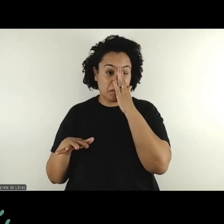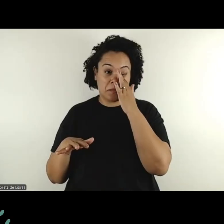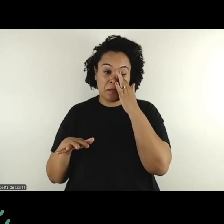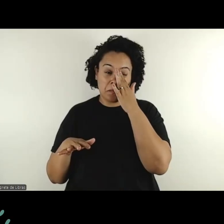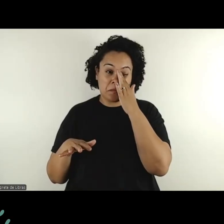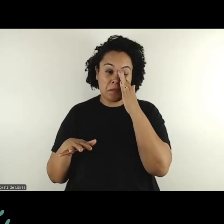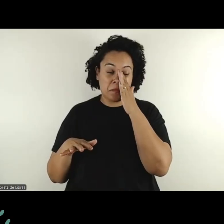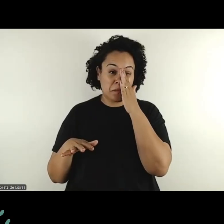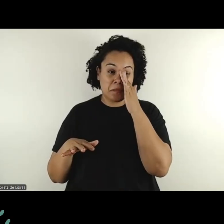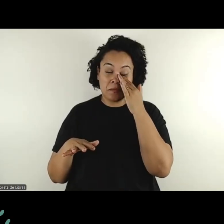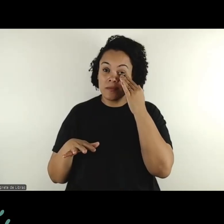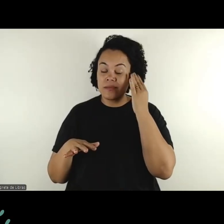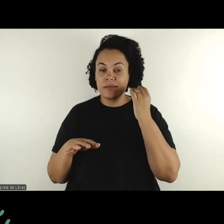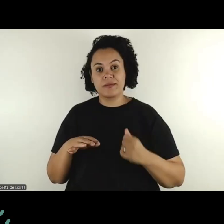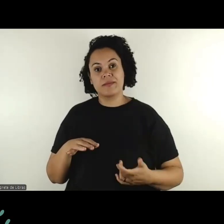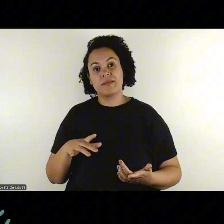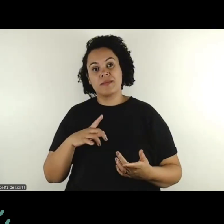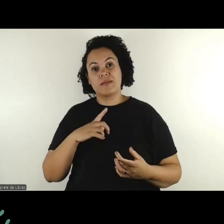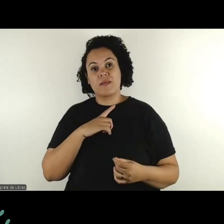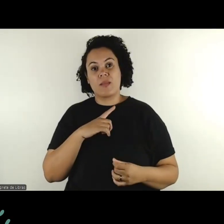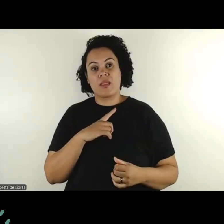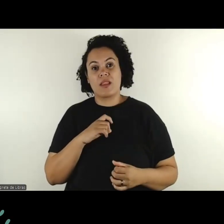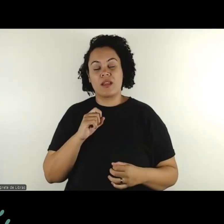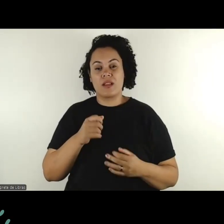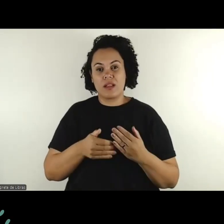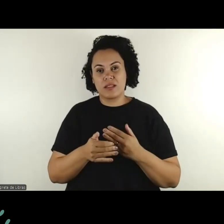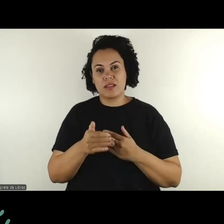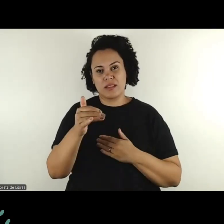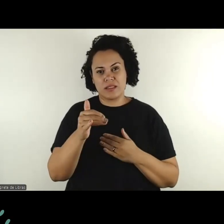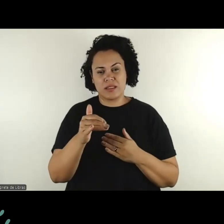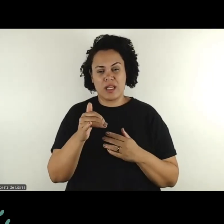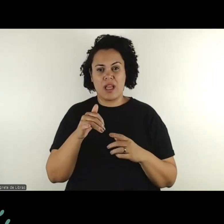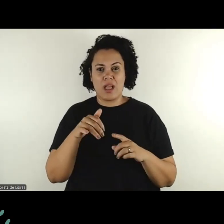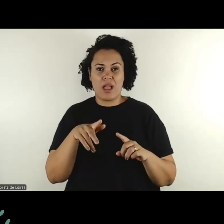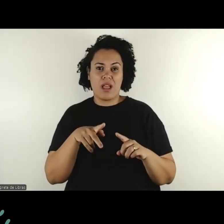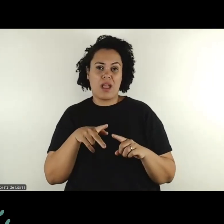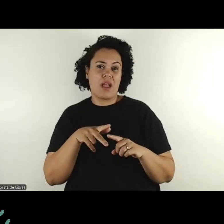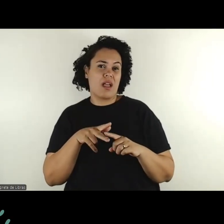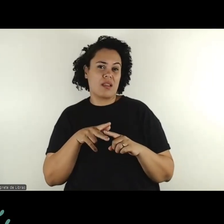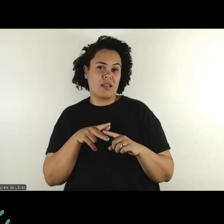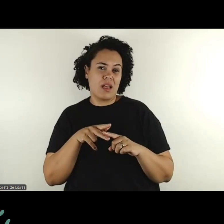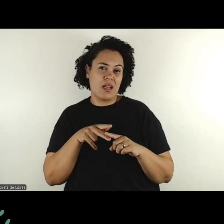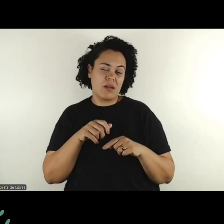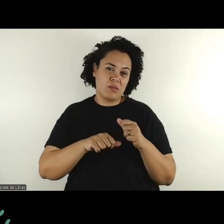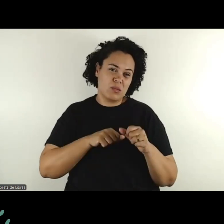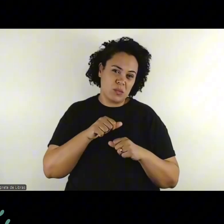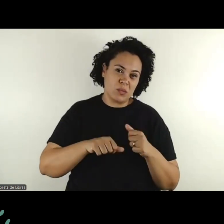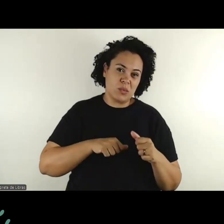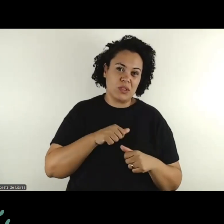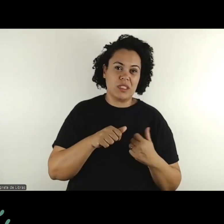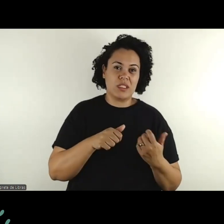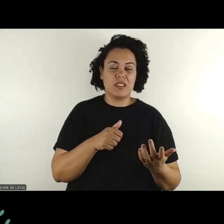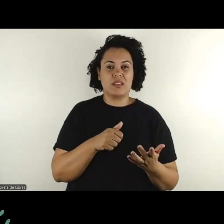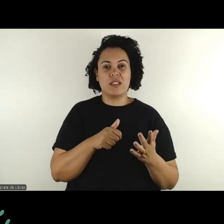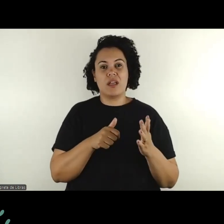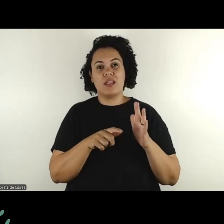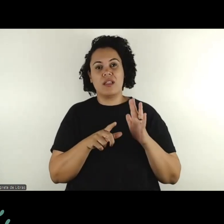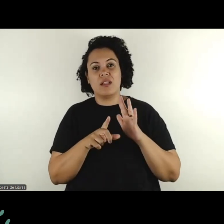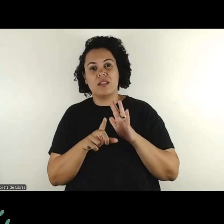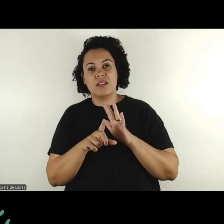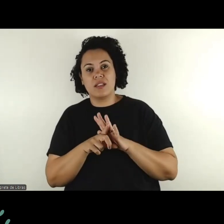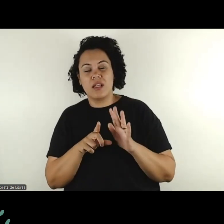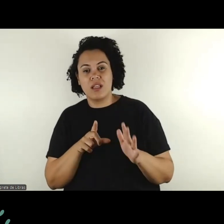álcool e outras drogas, a gente, né, a partir da reforma psiquiátrica, a gente sempre primou né, pela política de redução